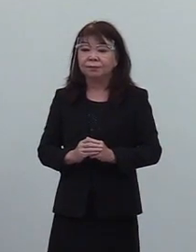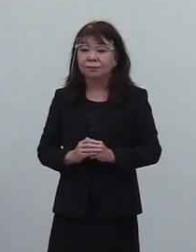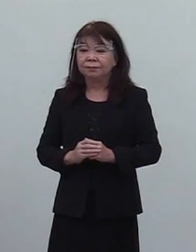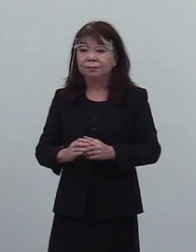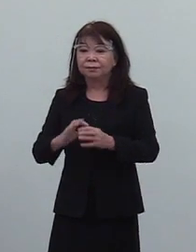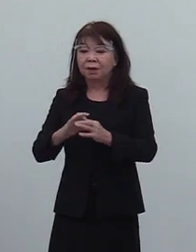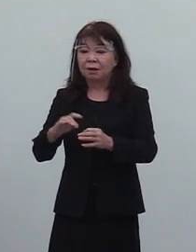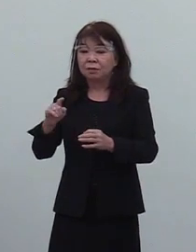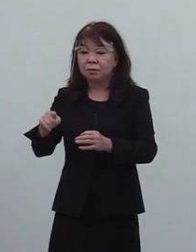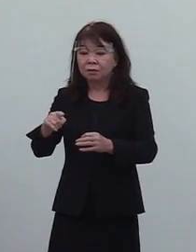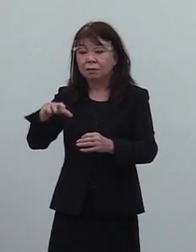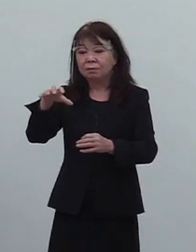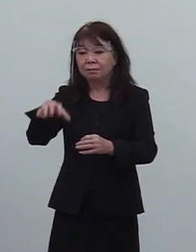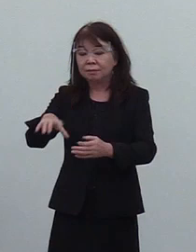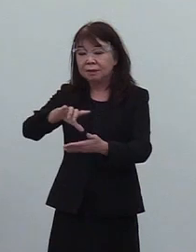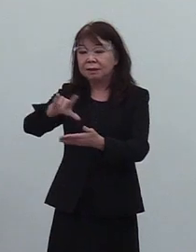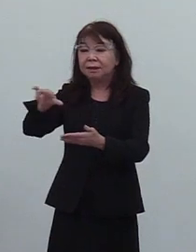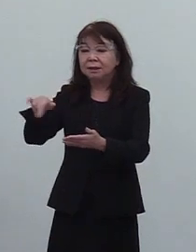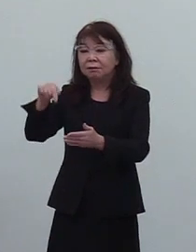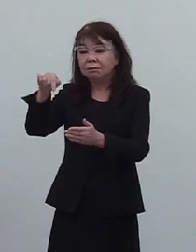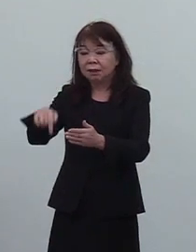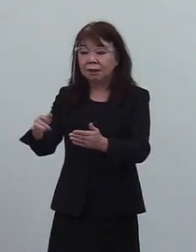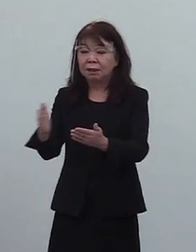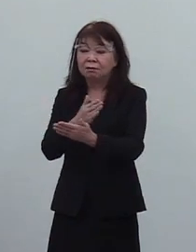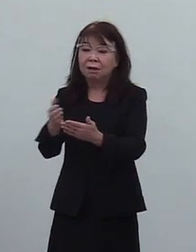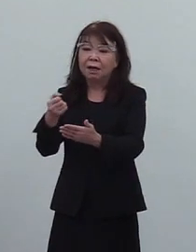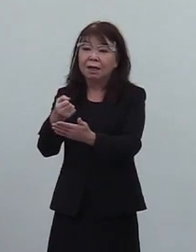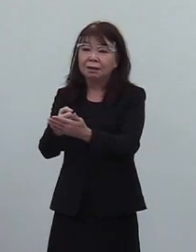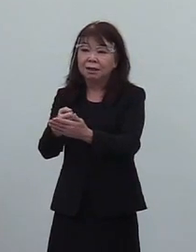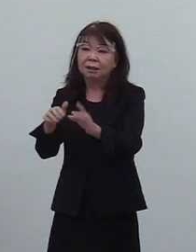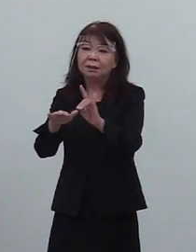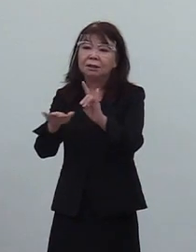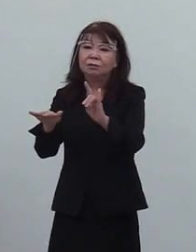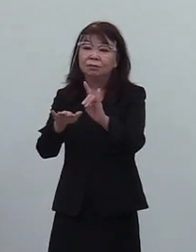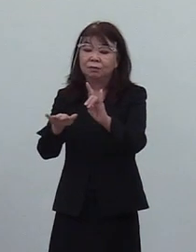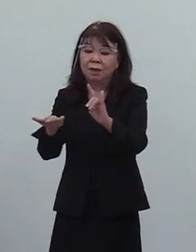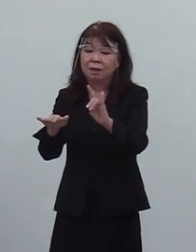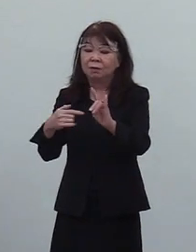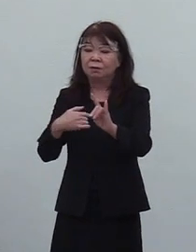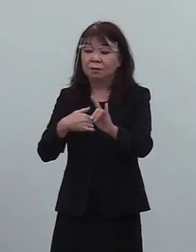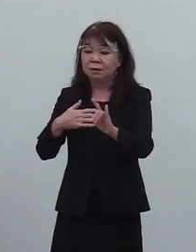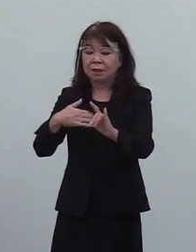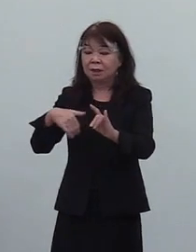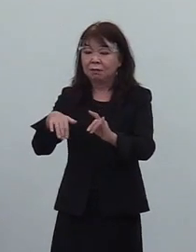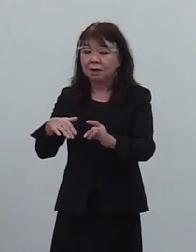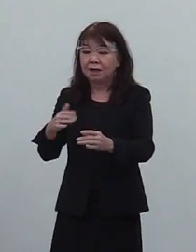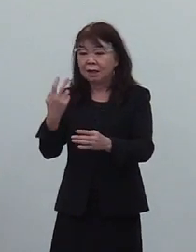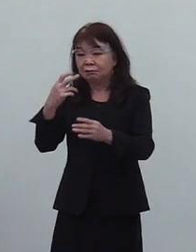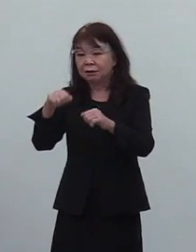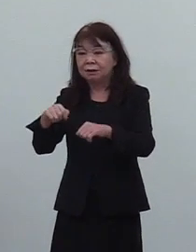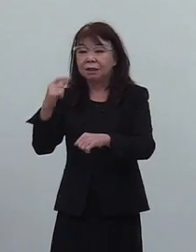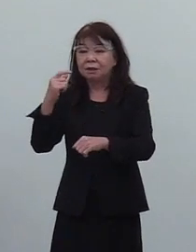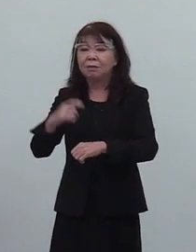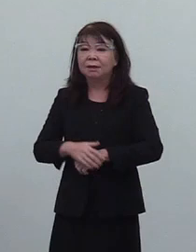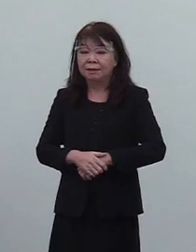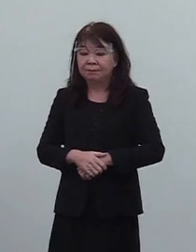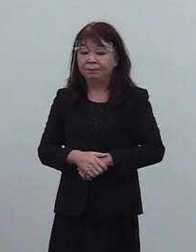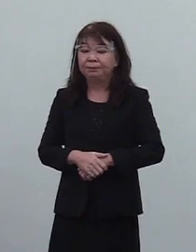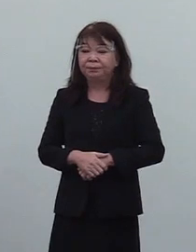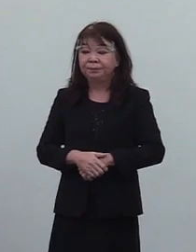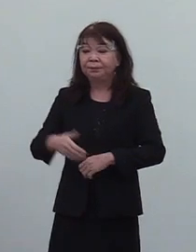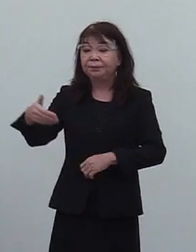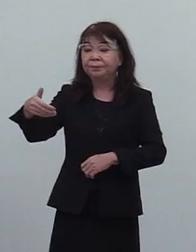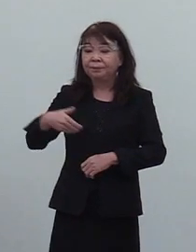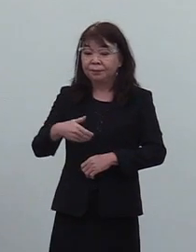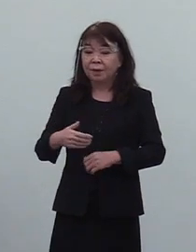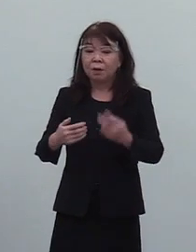市町村さんでですね、どういった判断されたのかというのはちょっとすいません、あまり確認しておりません、申し訳ありません。 で2件